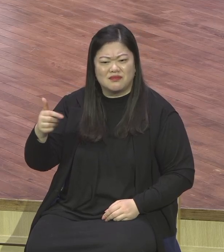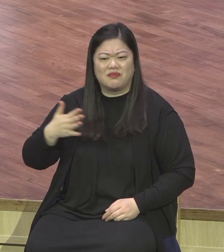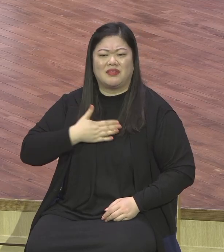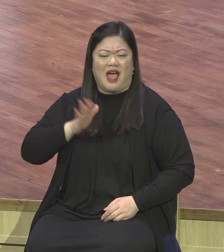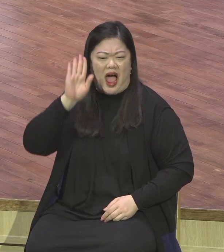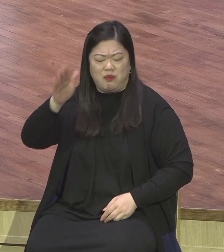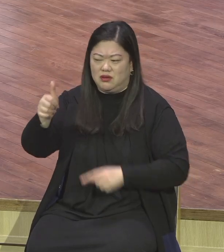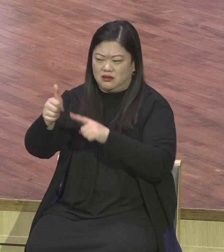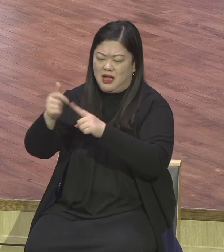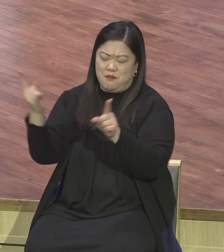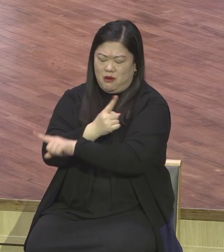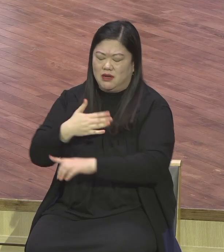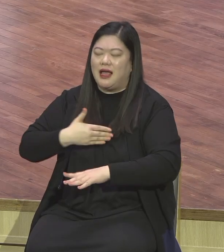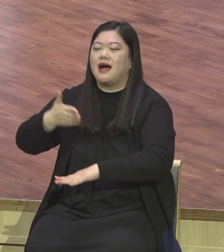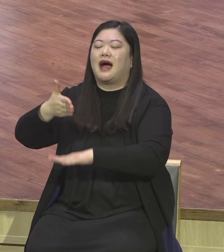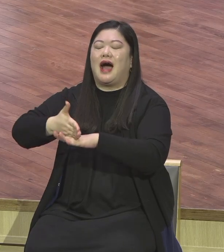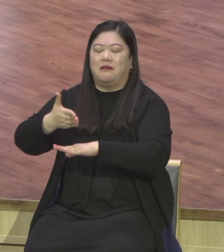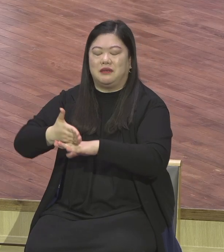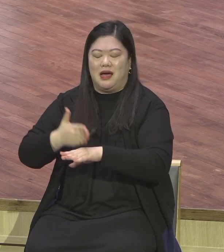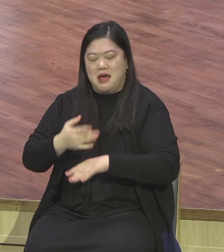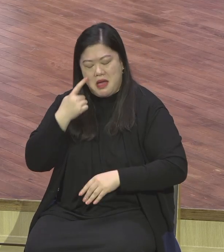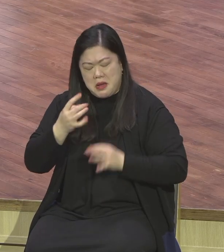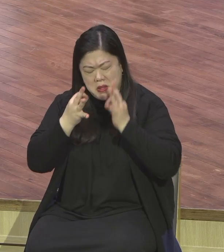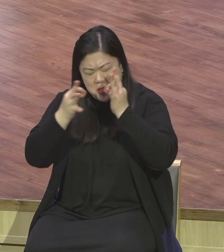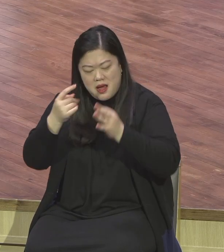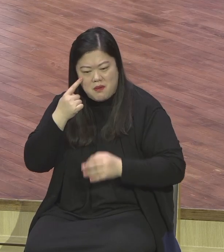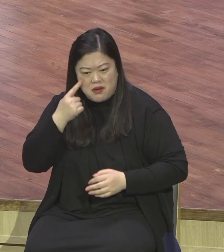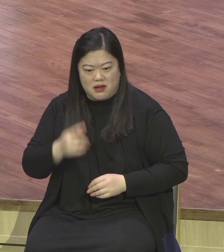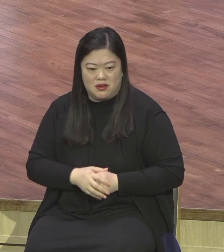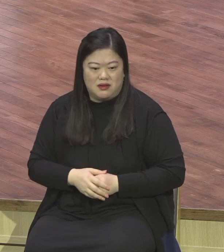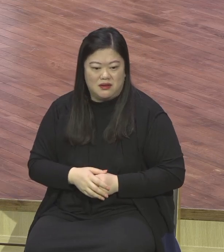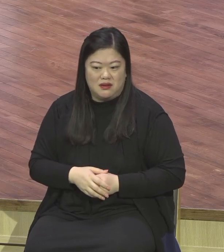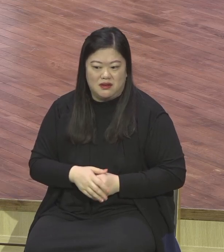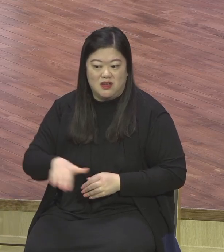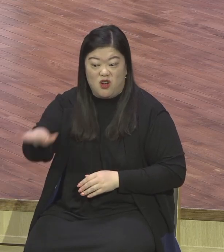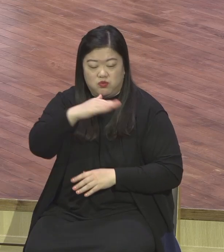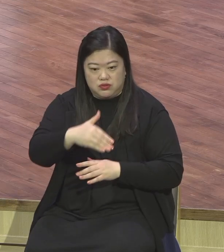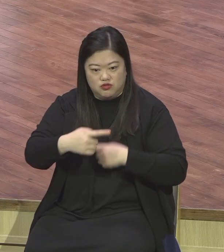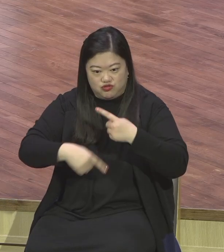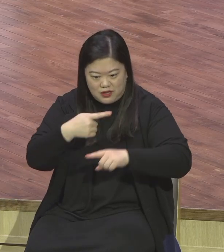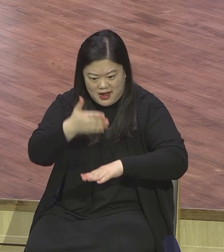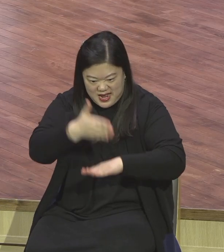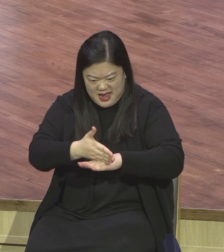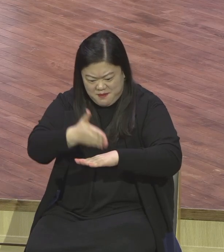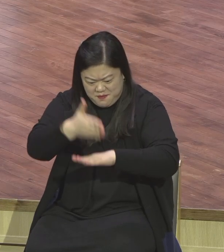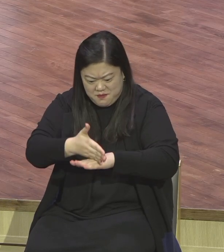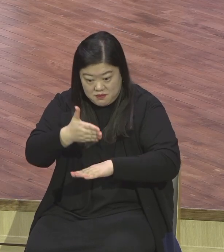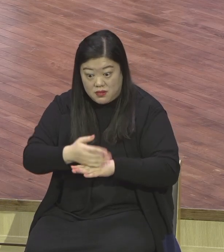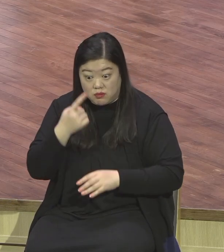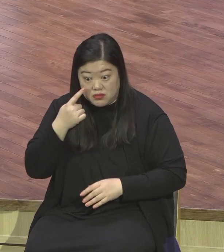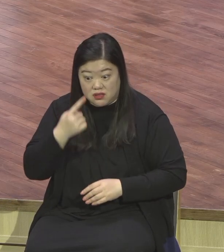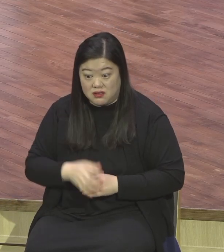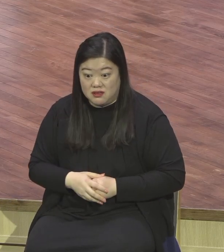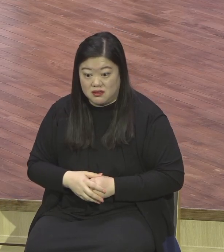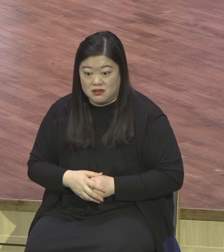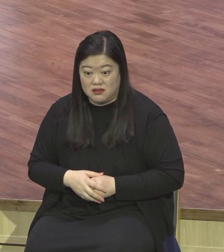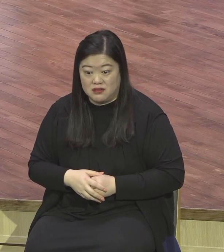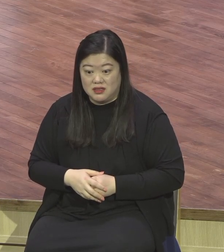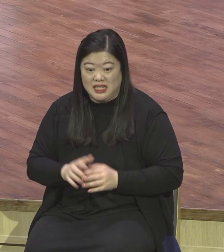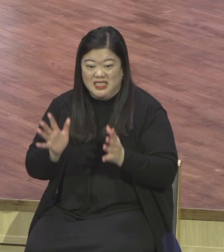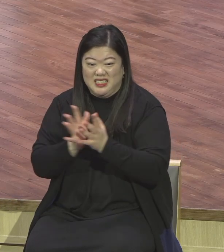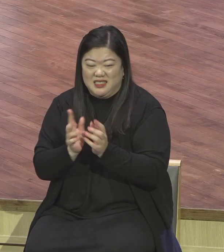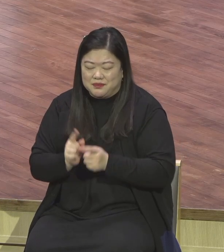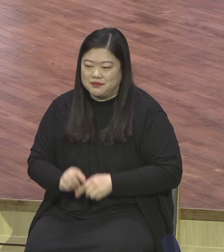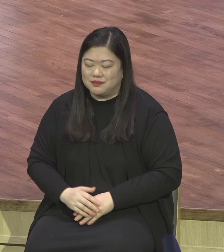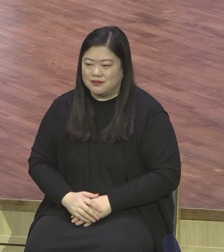감사합시다 감사 감사 계속 감 입술로 감사 입으로 감사 입으로 시인하면 입으로